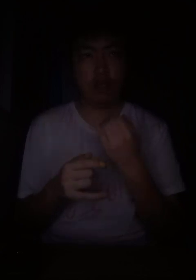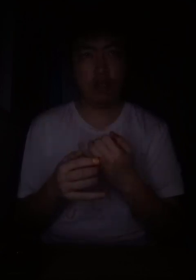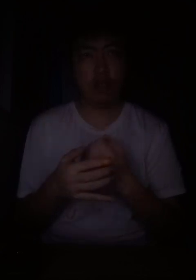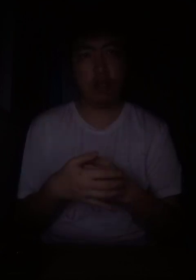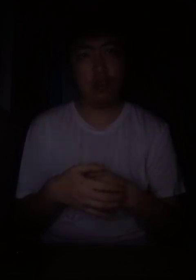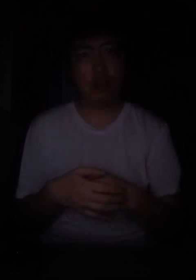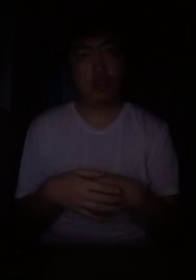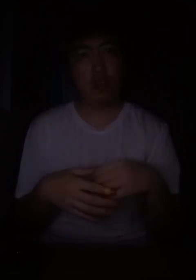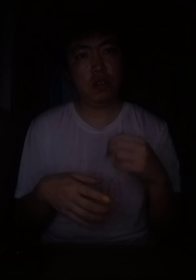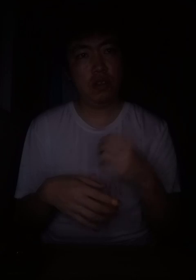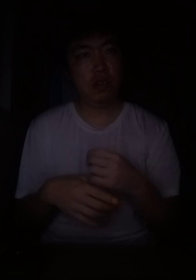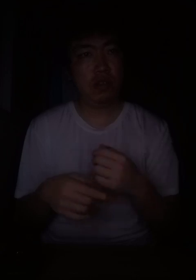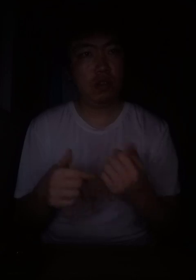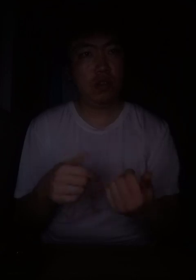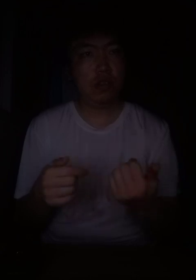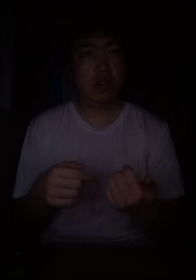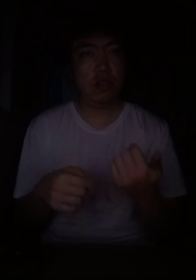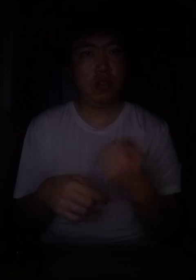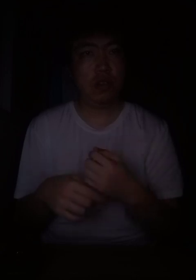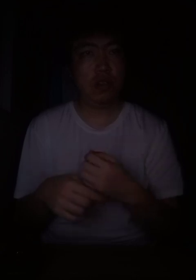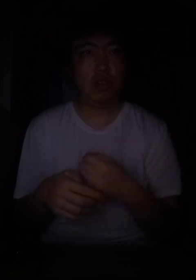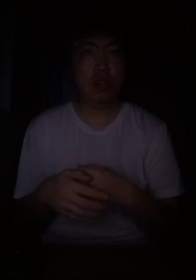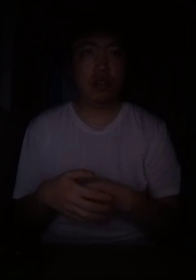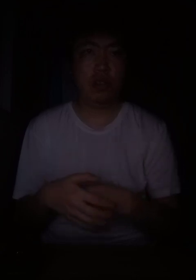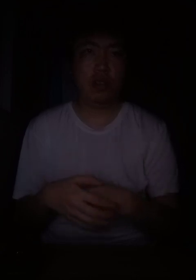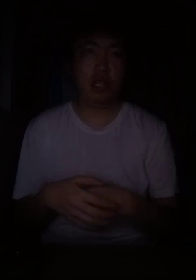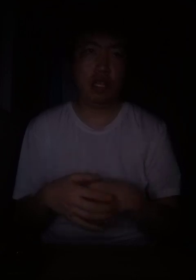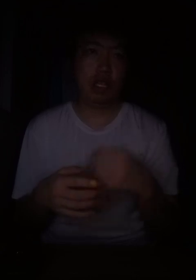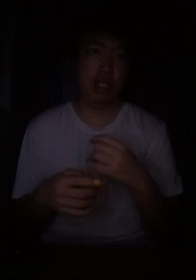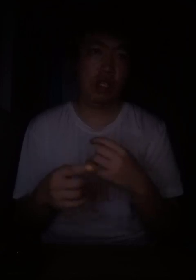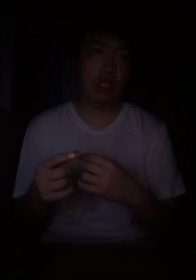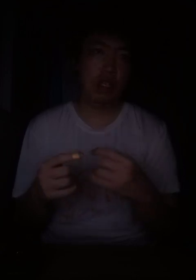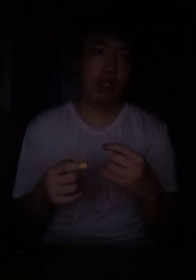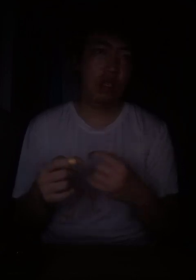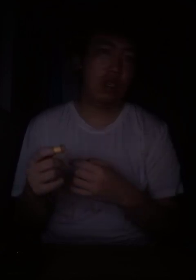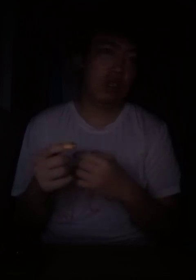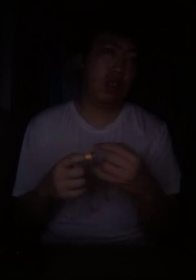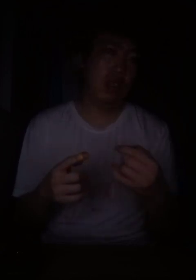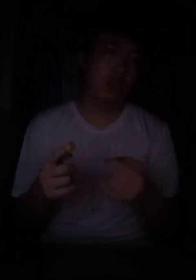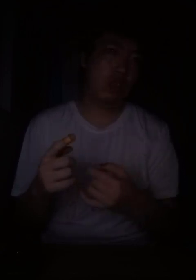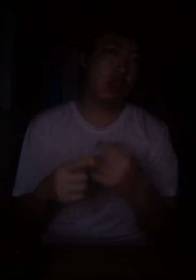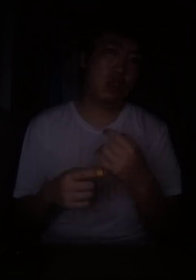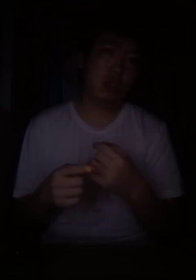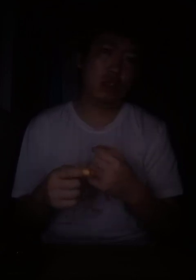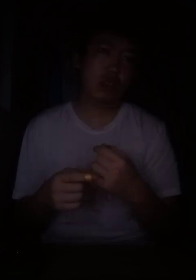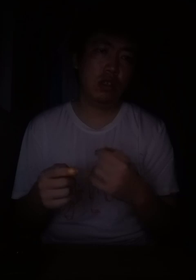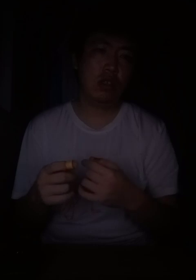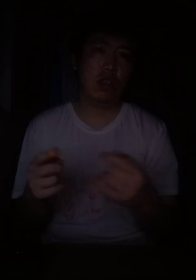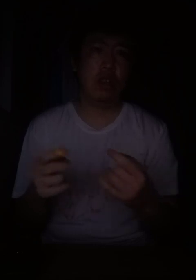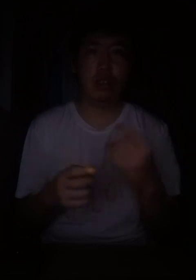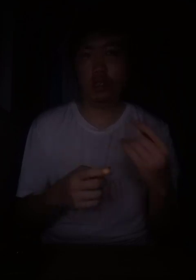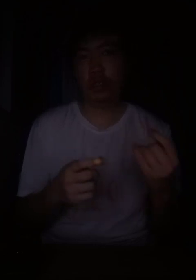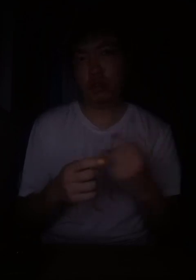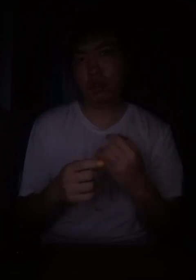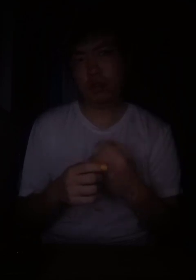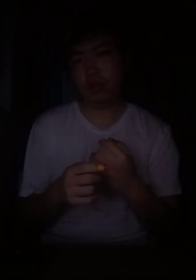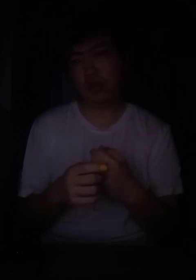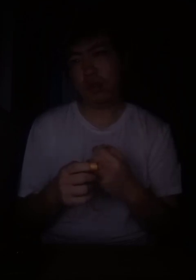사실은 죽을 날만 기다린다고 봐야 될 것 같습니다. 네. 지금 신장도 굉장히 망가진 상태고요. 또 네.